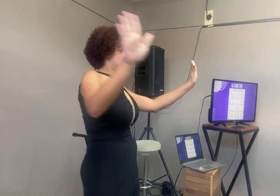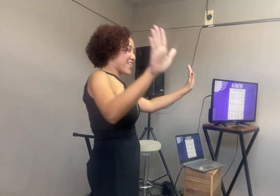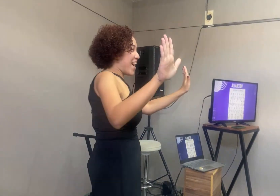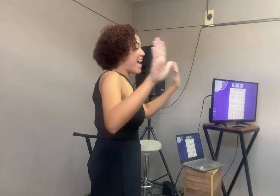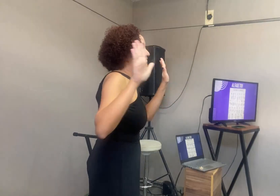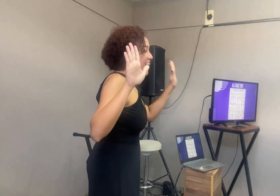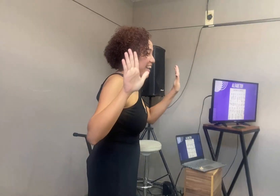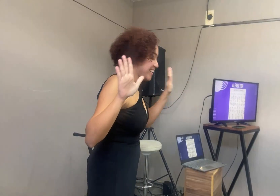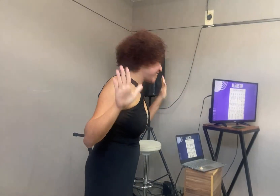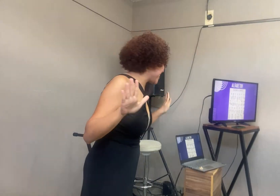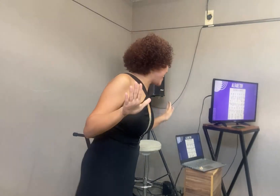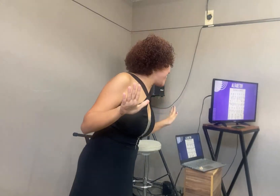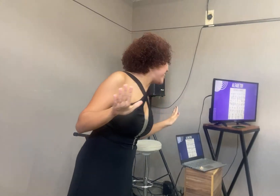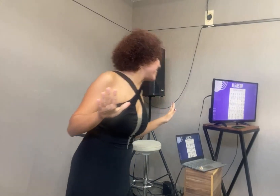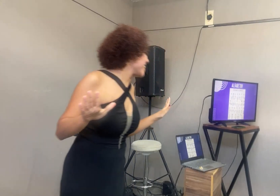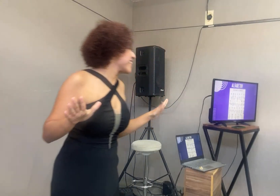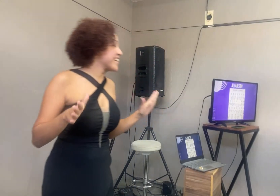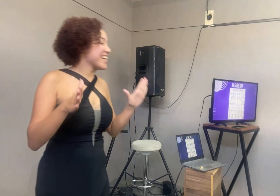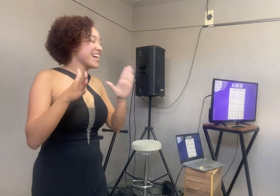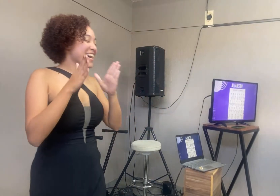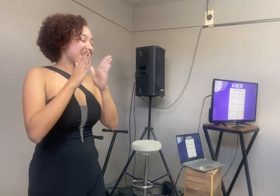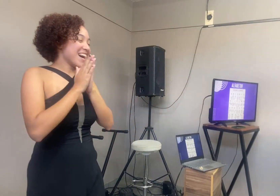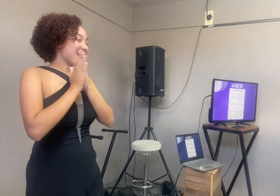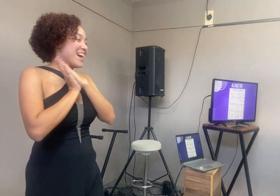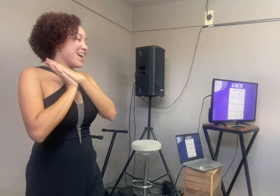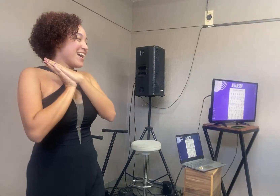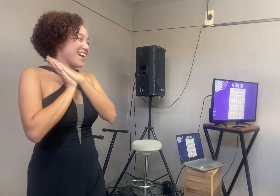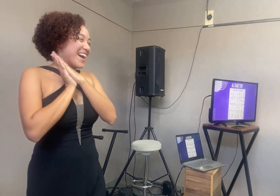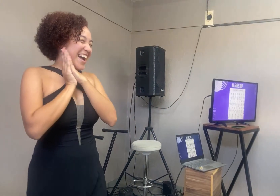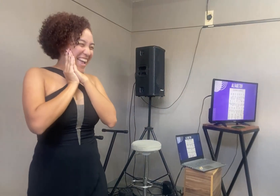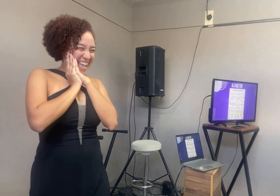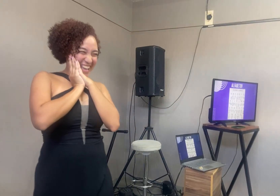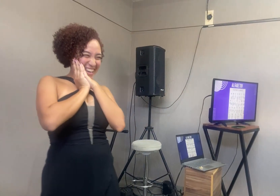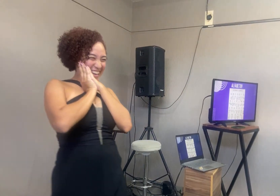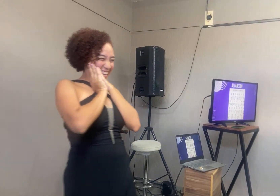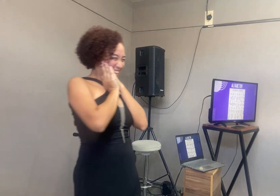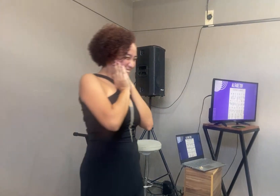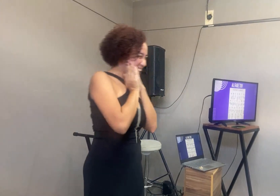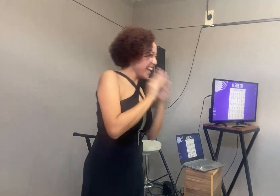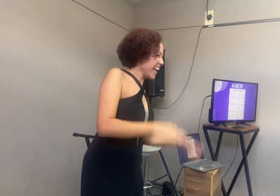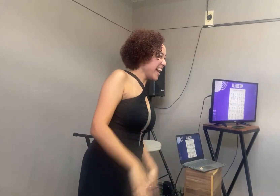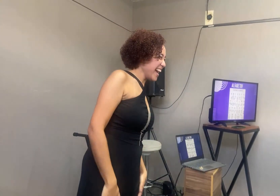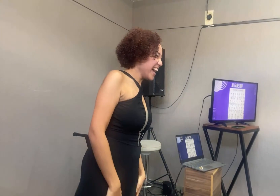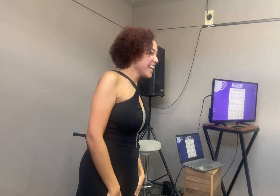Chegou a hora, hein? Chegou a hora. A música é muito